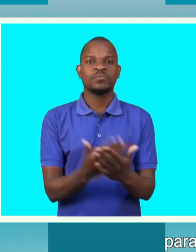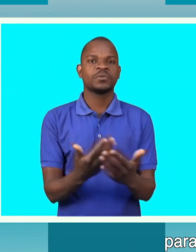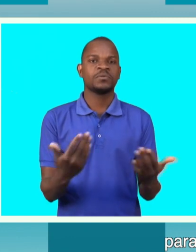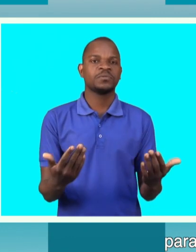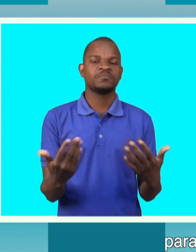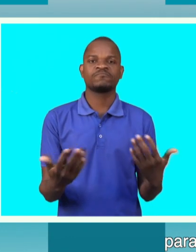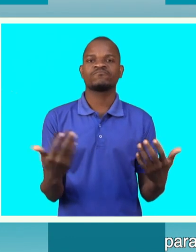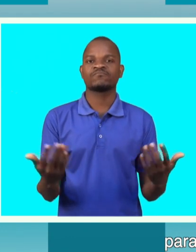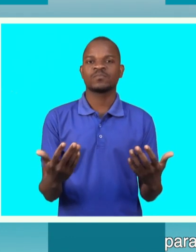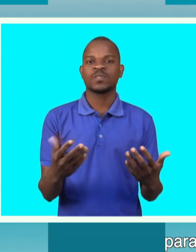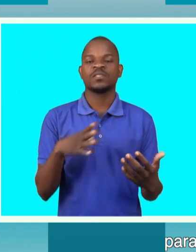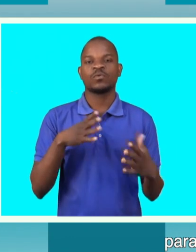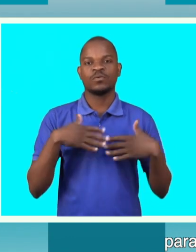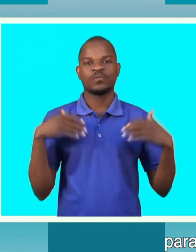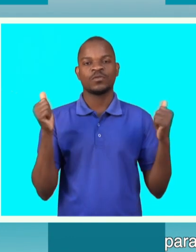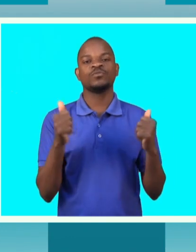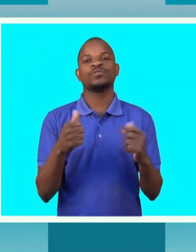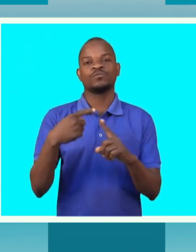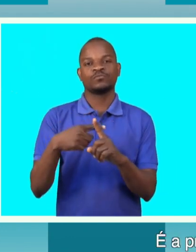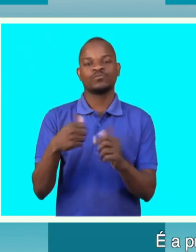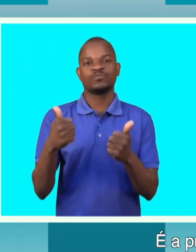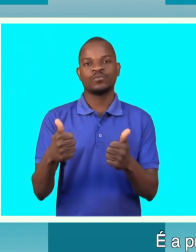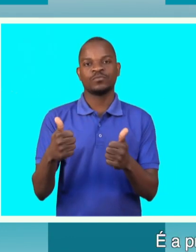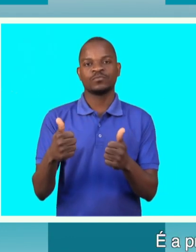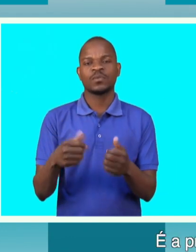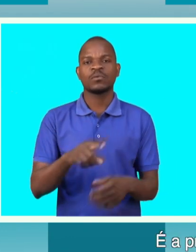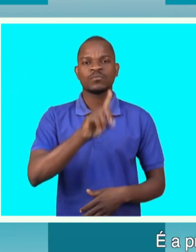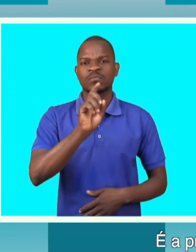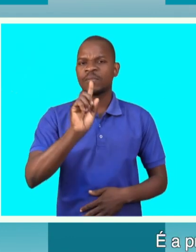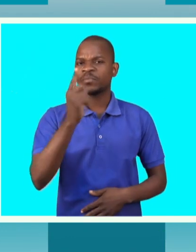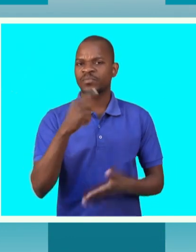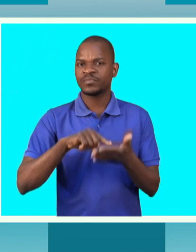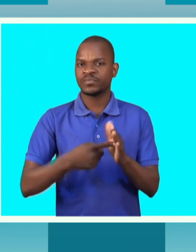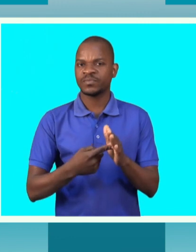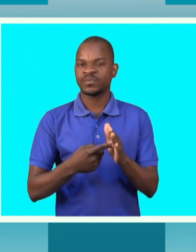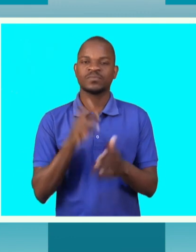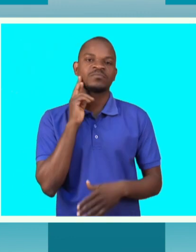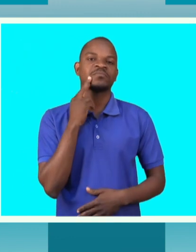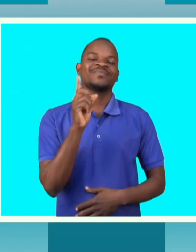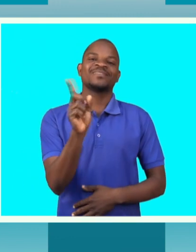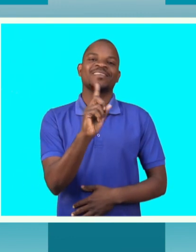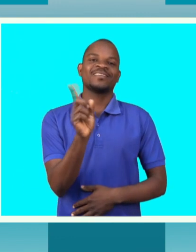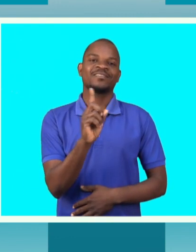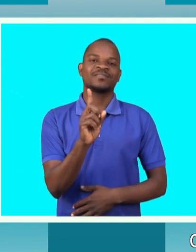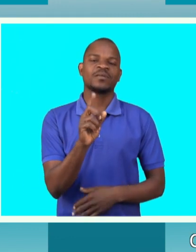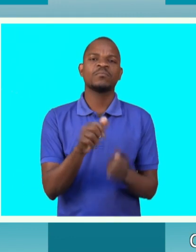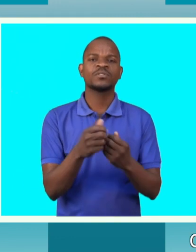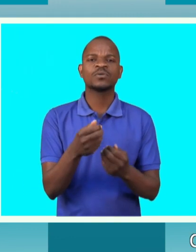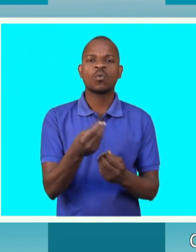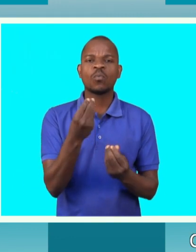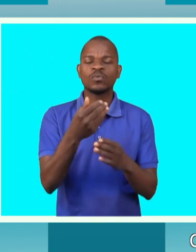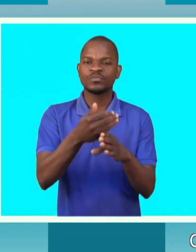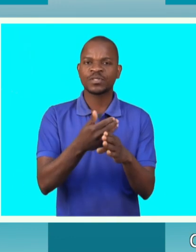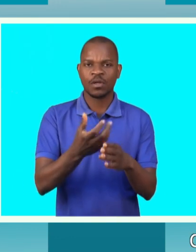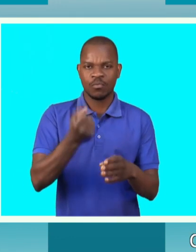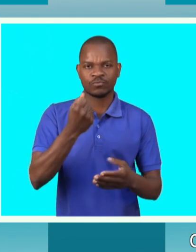Para que... Temos uma boa saúde. Primeira vez a praticar futebol? Não. Como é que